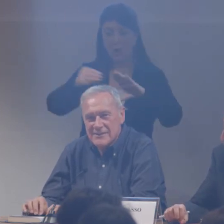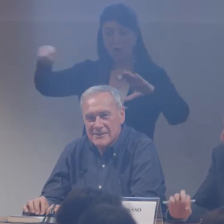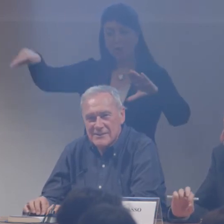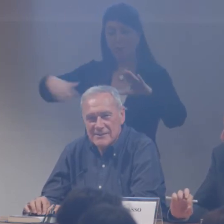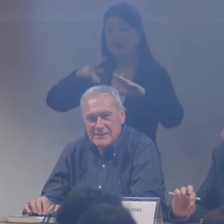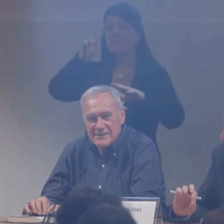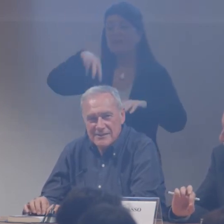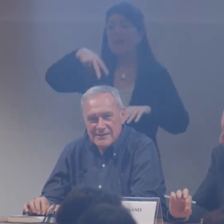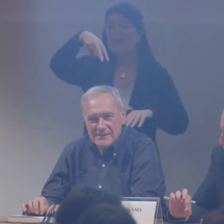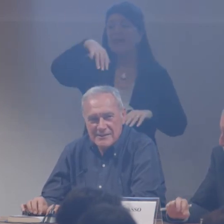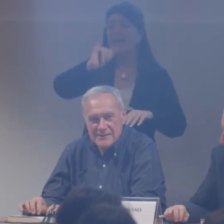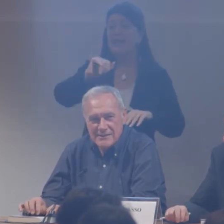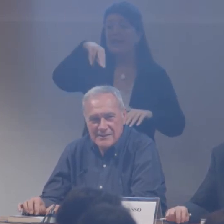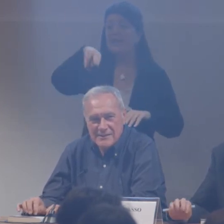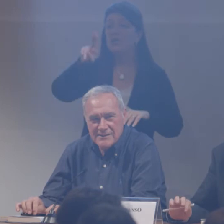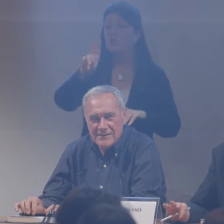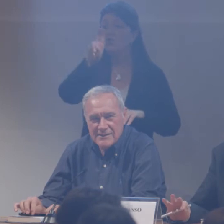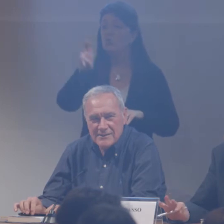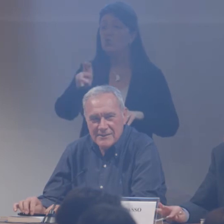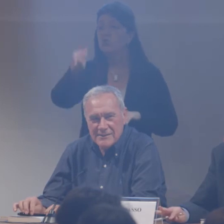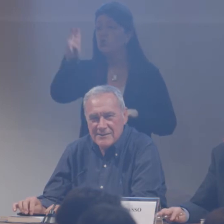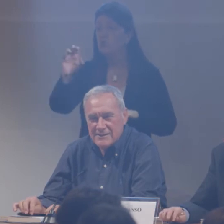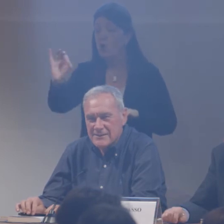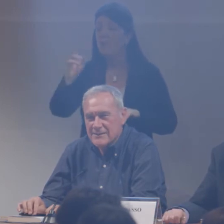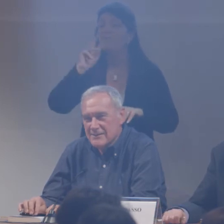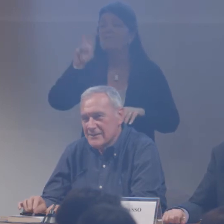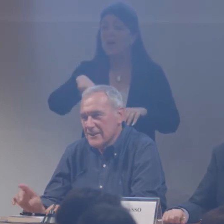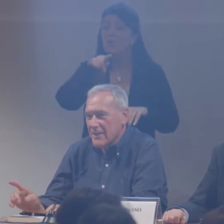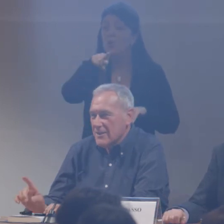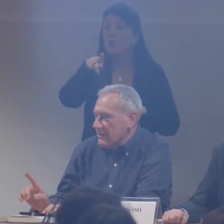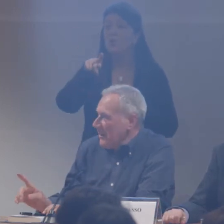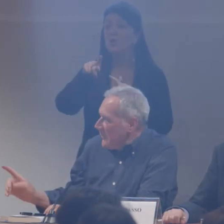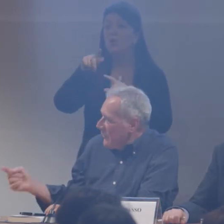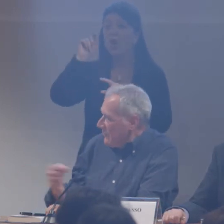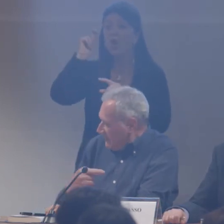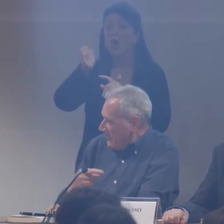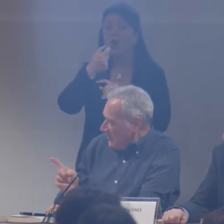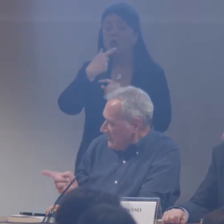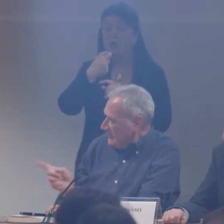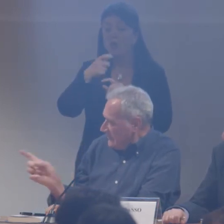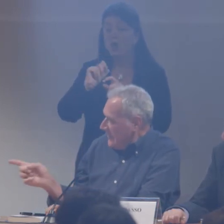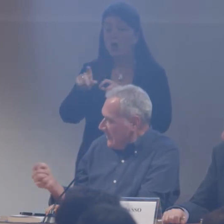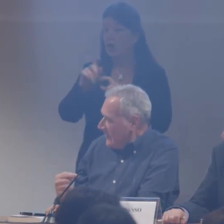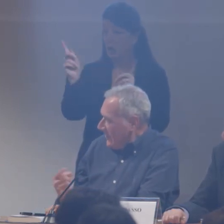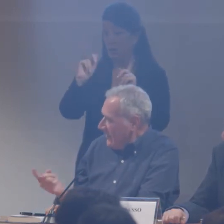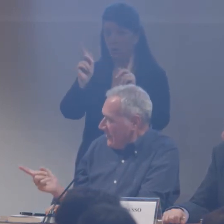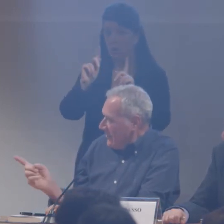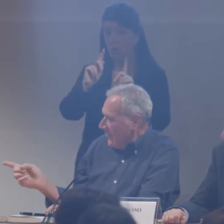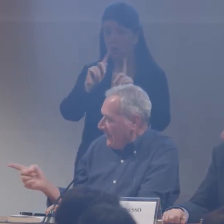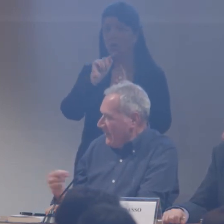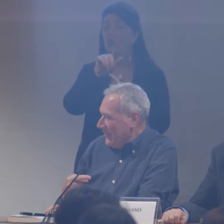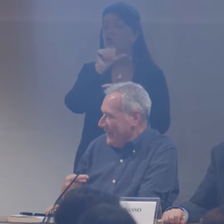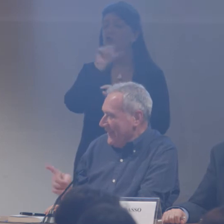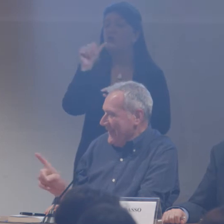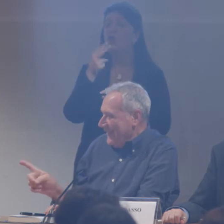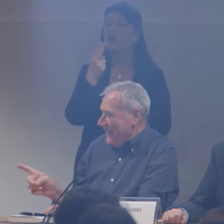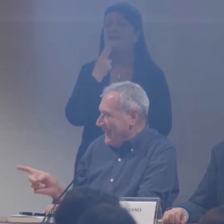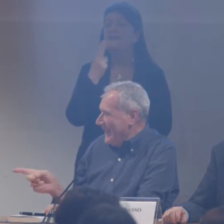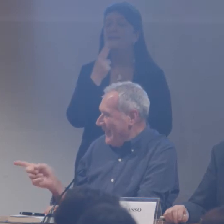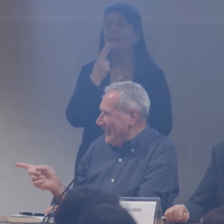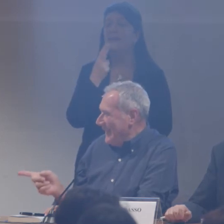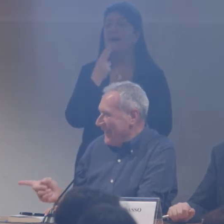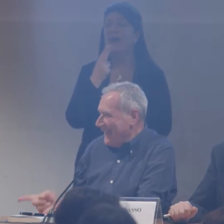era un sigarettaro, vendeva le sigarette di contrabbando. Ecco, e lo so perché... Vedi, il professore, mannaggia.